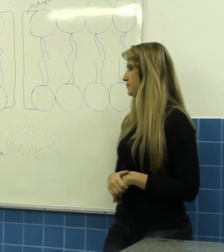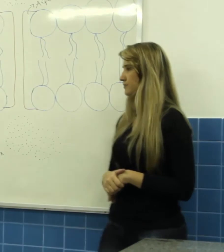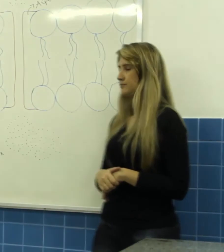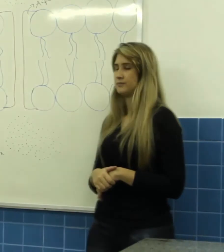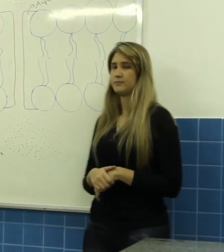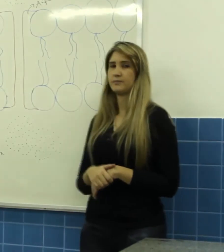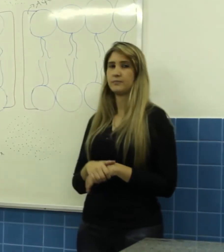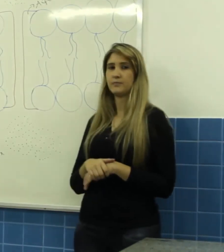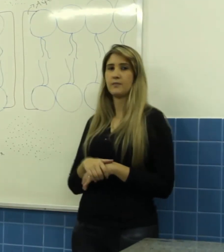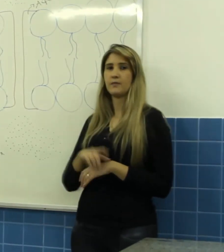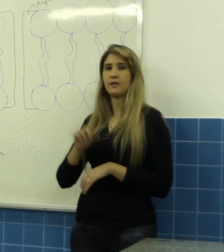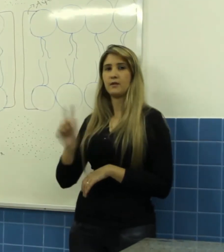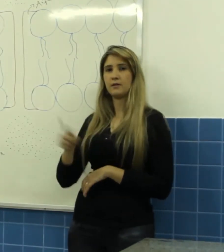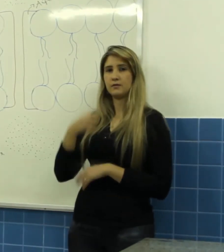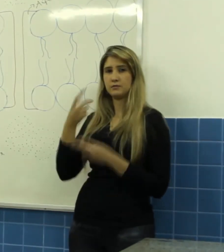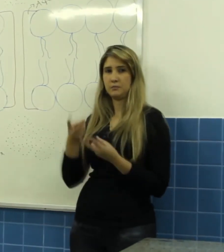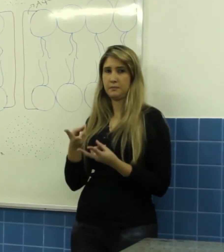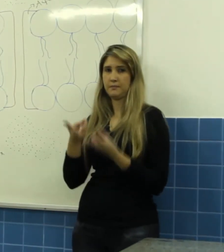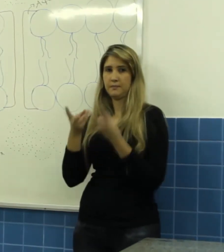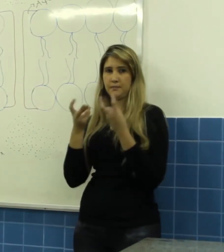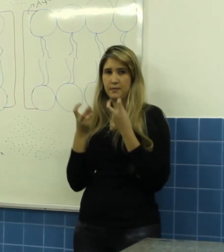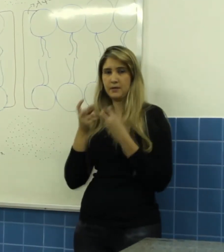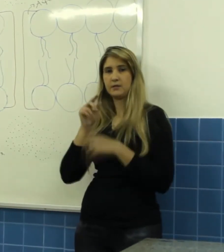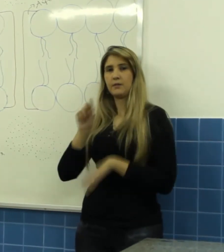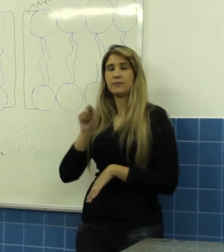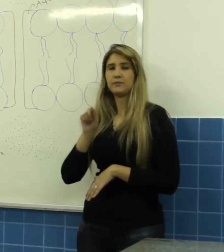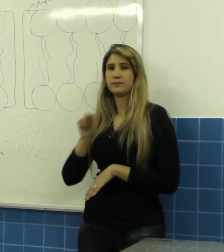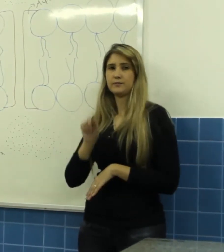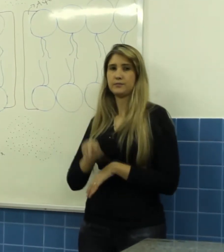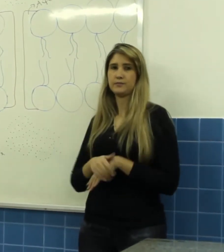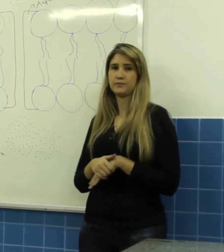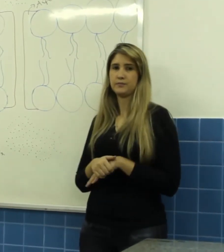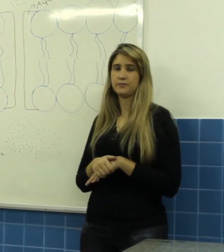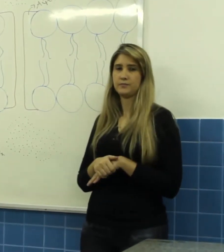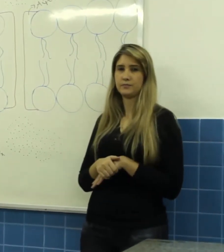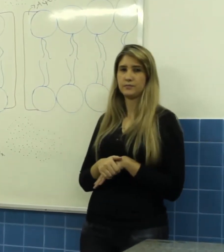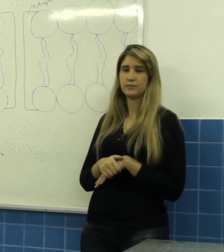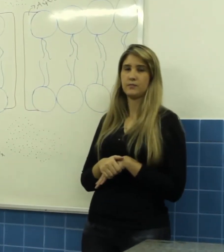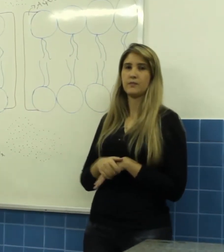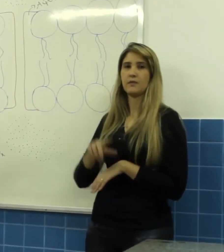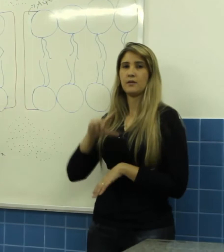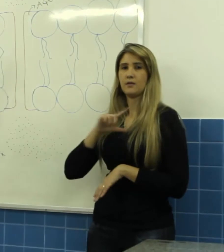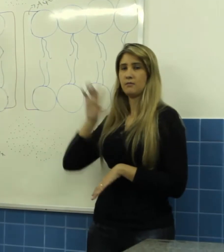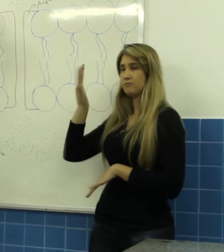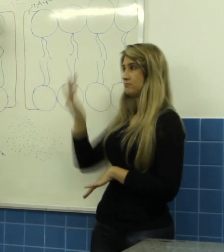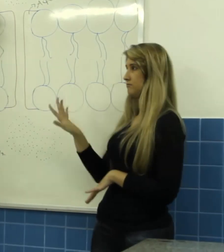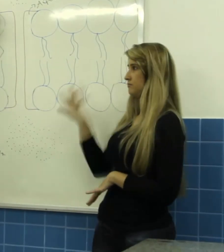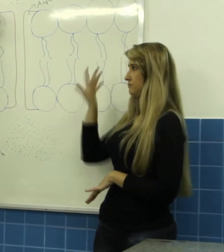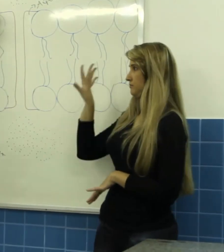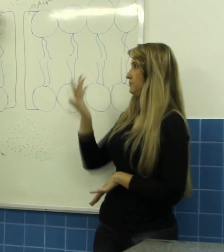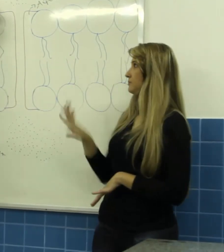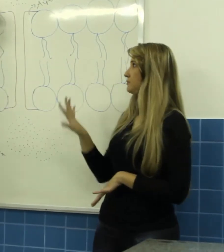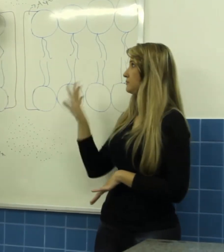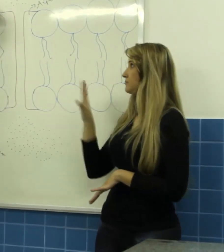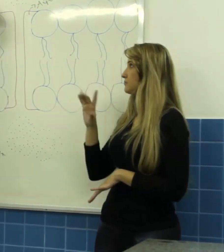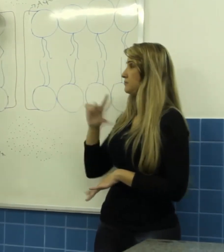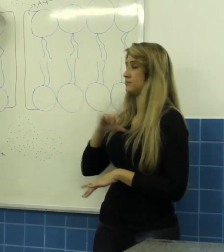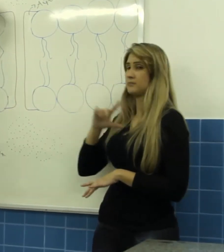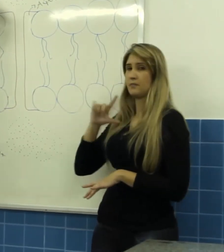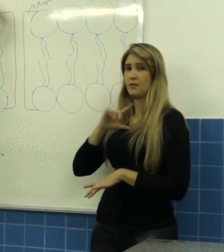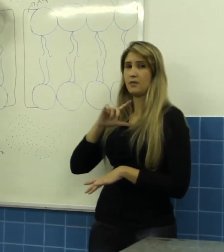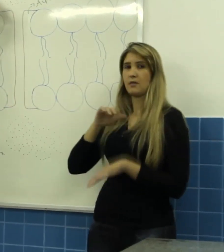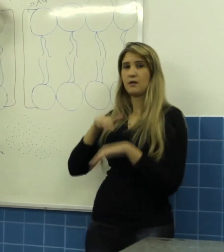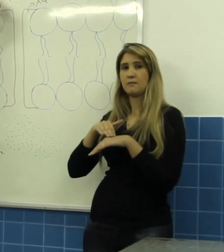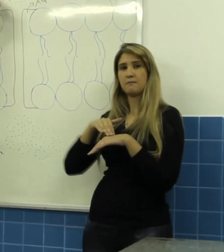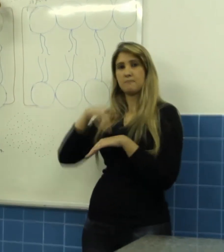Por uma lógica, nós podemos ver que, neste caso, existe mais molécula